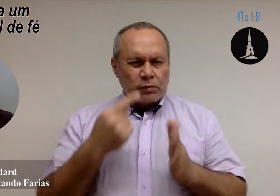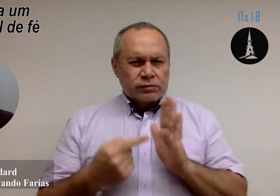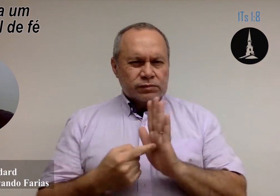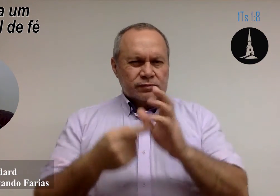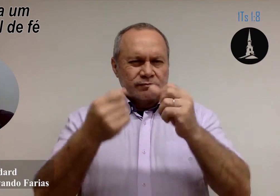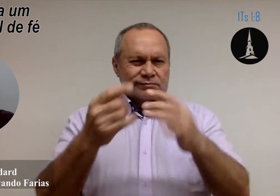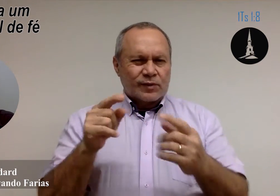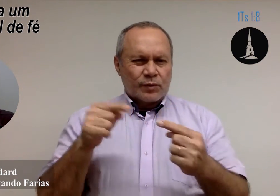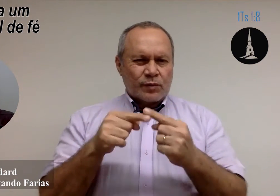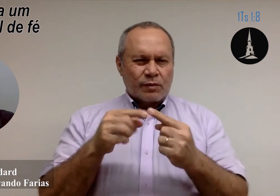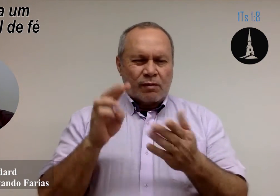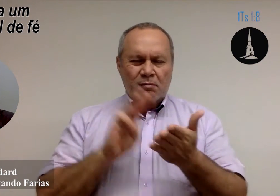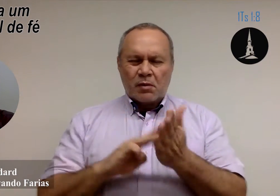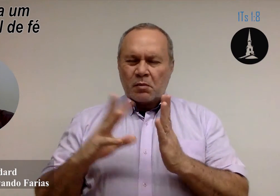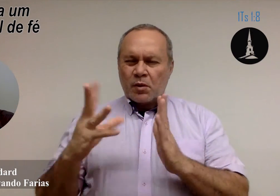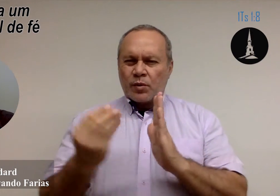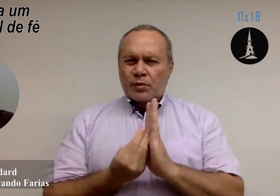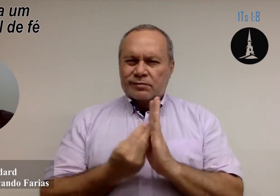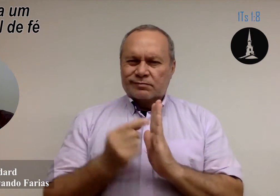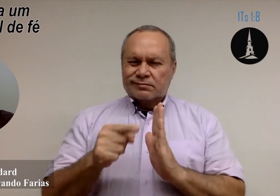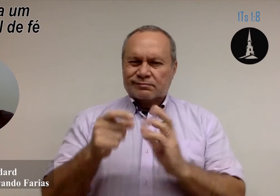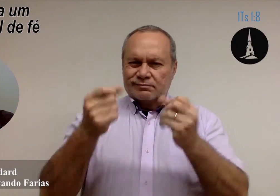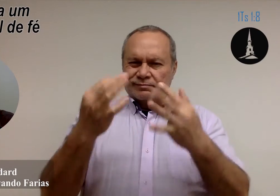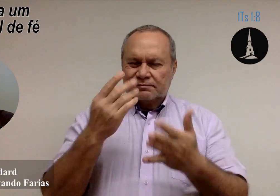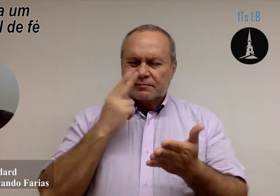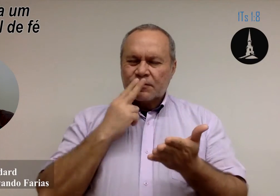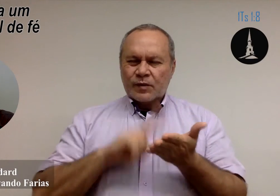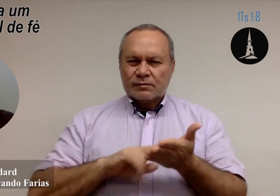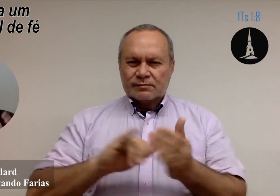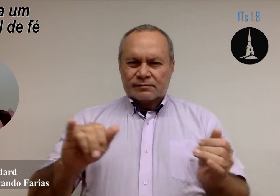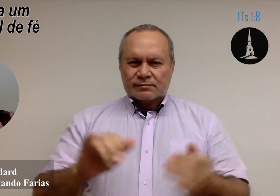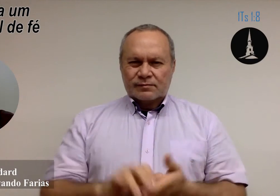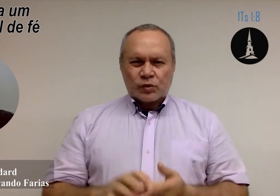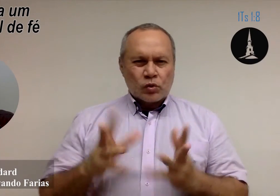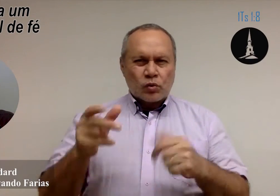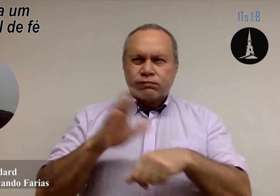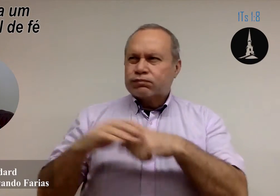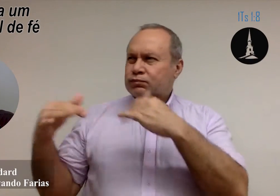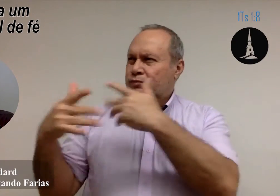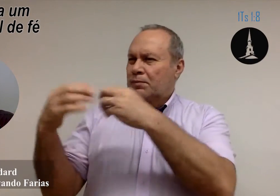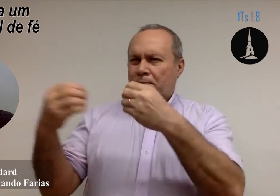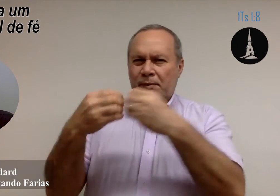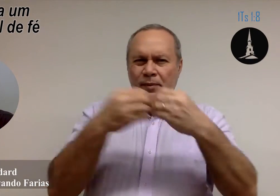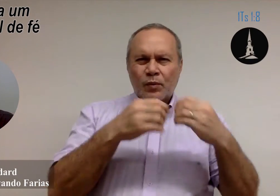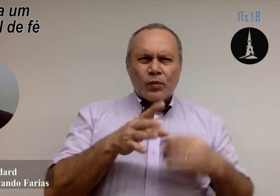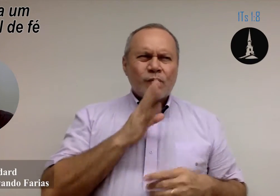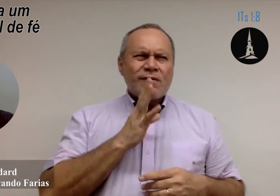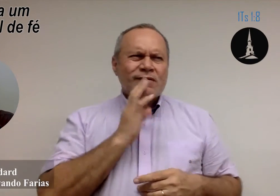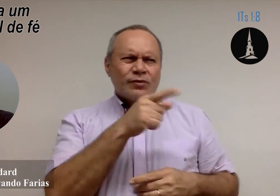interessante aos membros daquela igreja. Ele diz: por toda parte